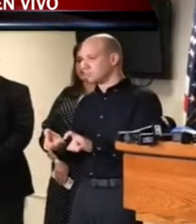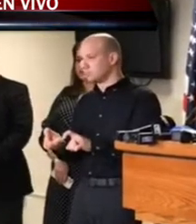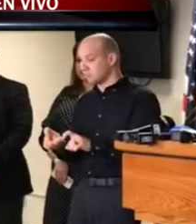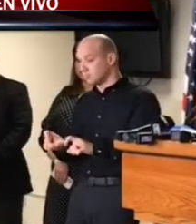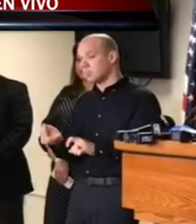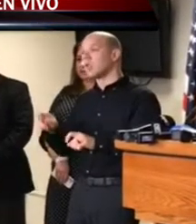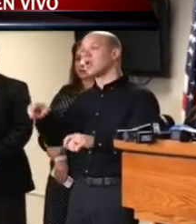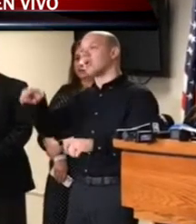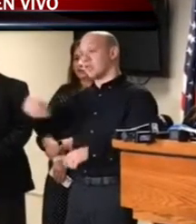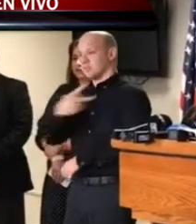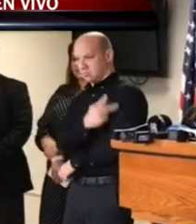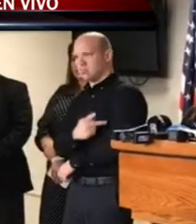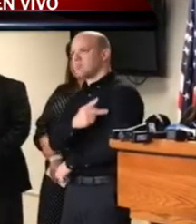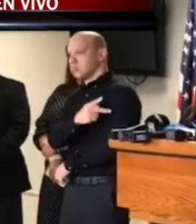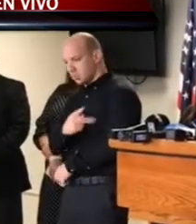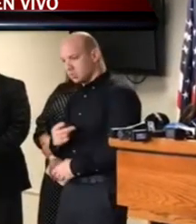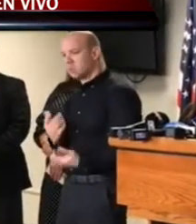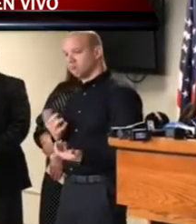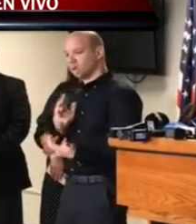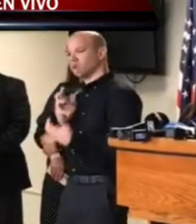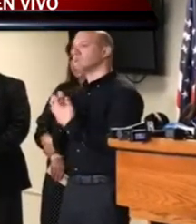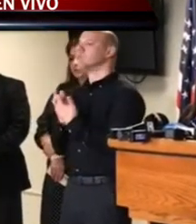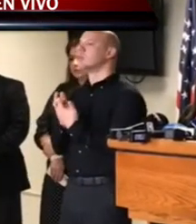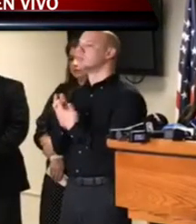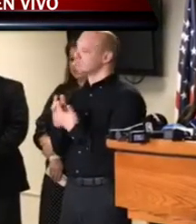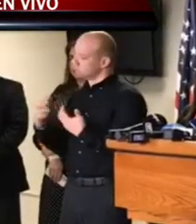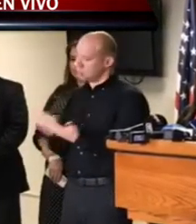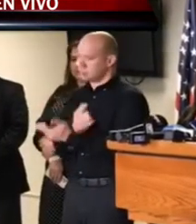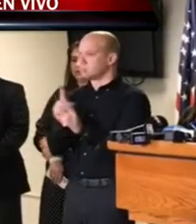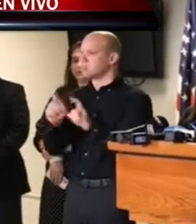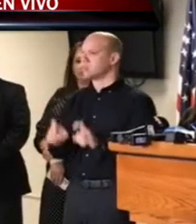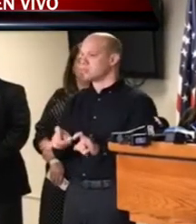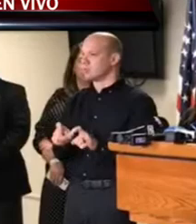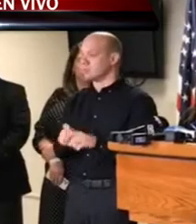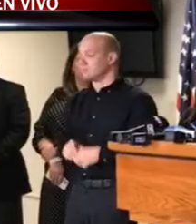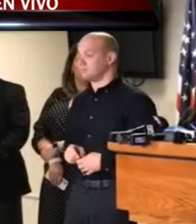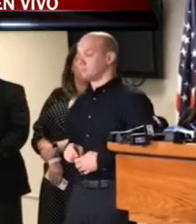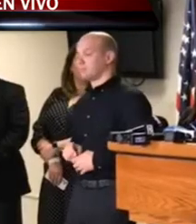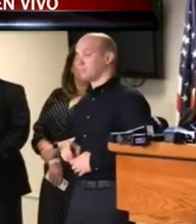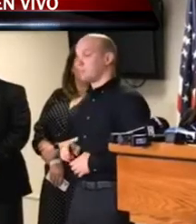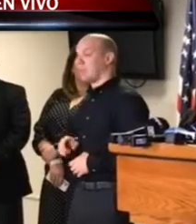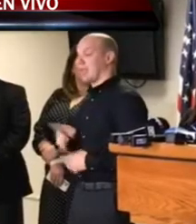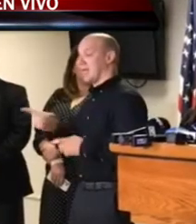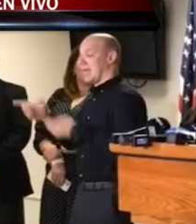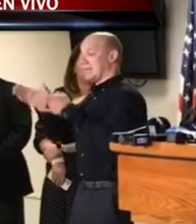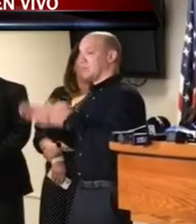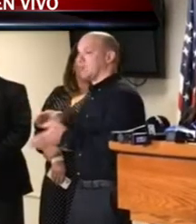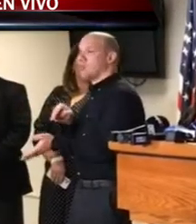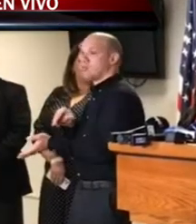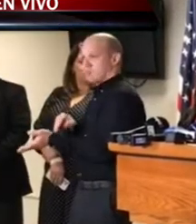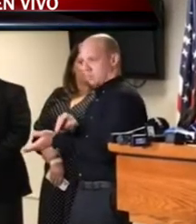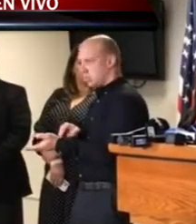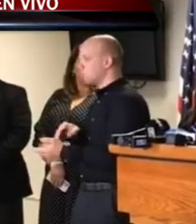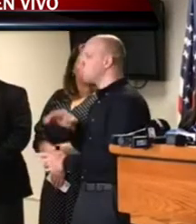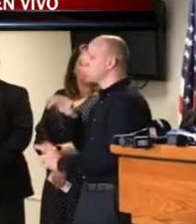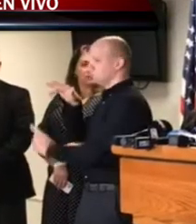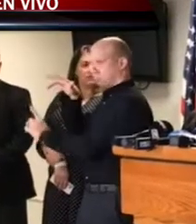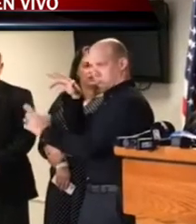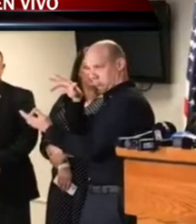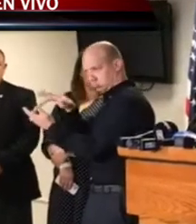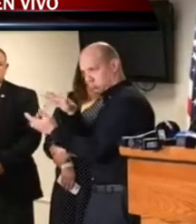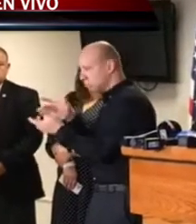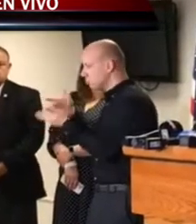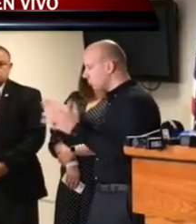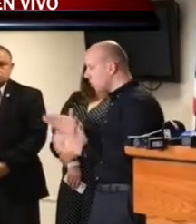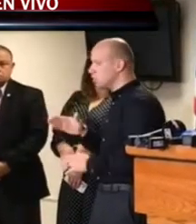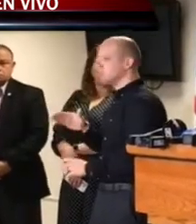este paciente. Nosotros nos comunicamos también con el director de infecciosa, el director médico del hospital y todo, del